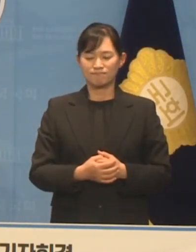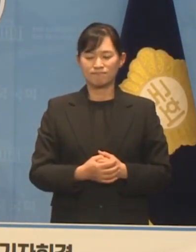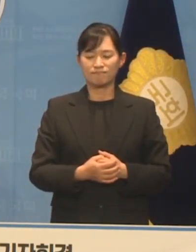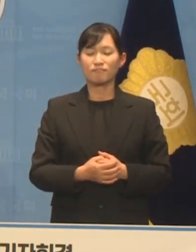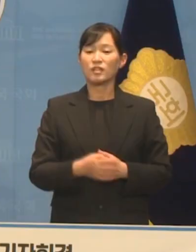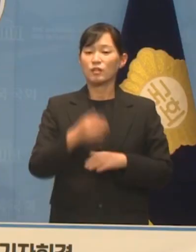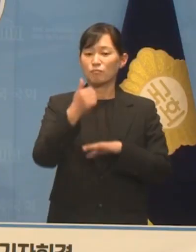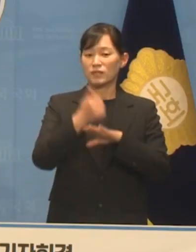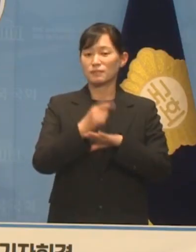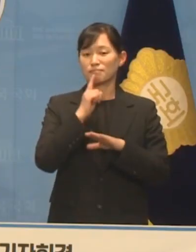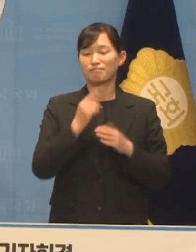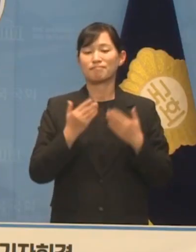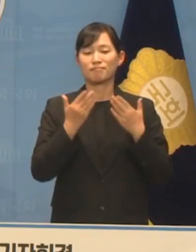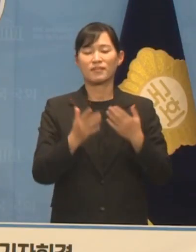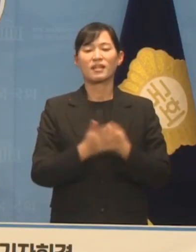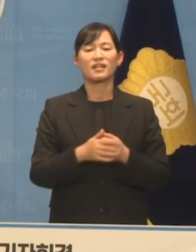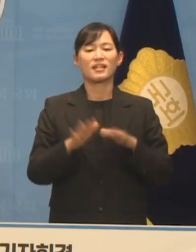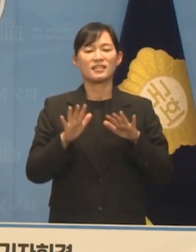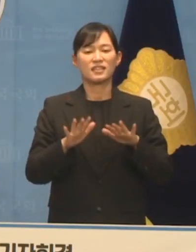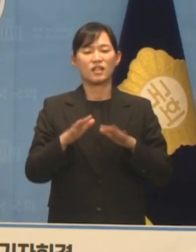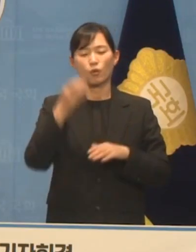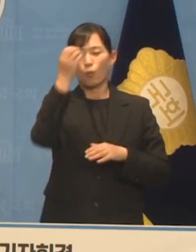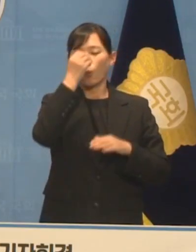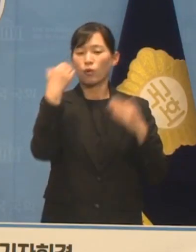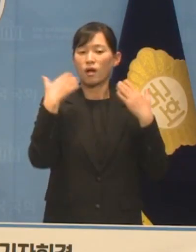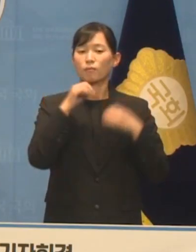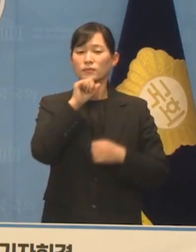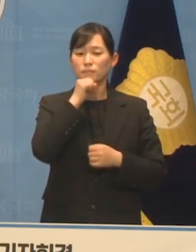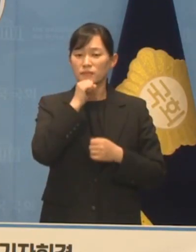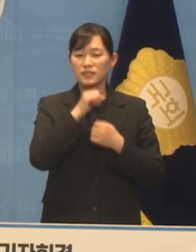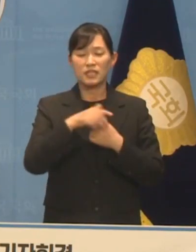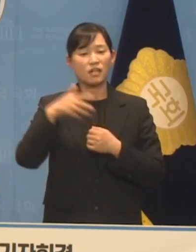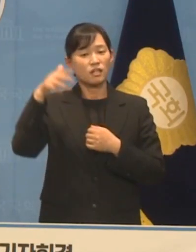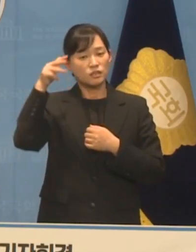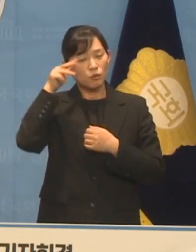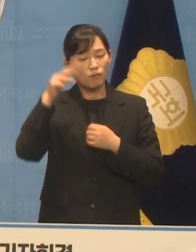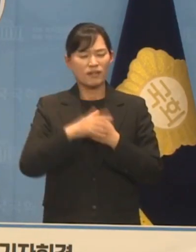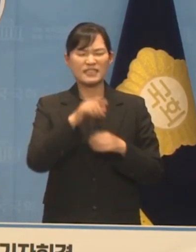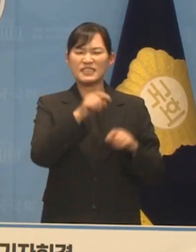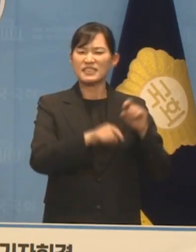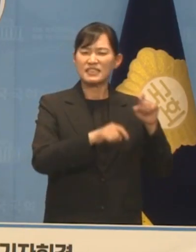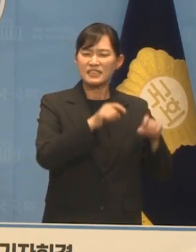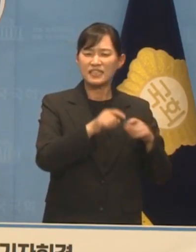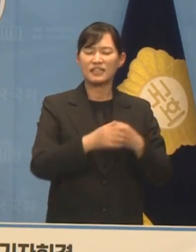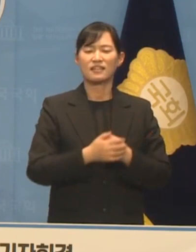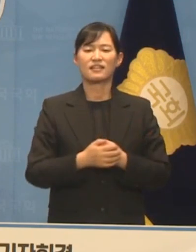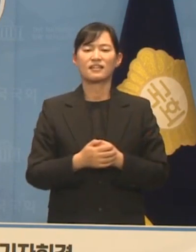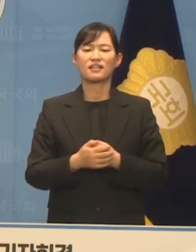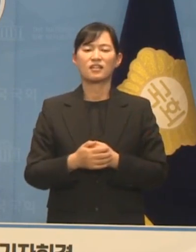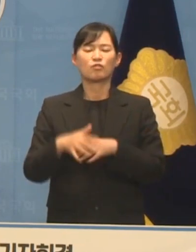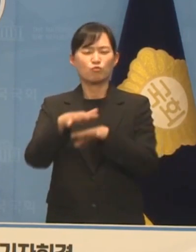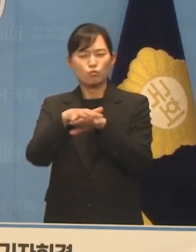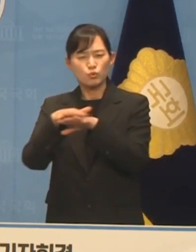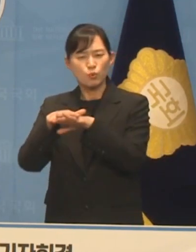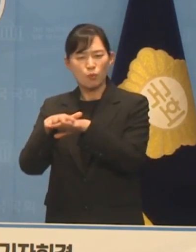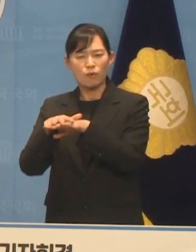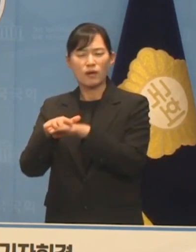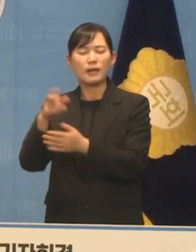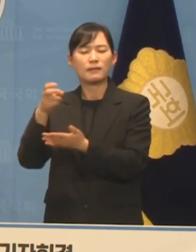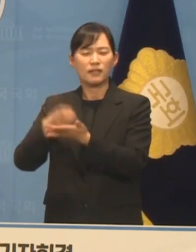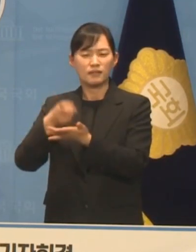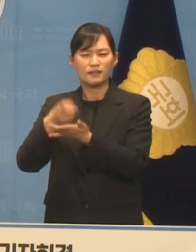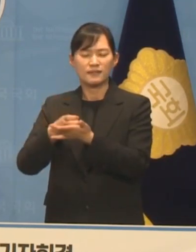네, 마지막 말씀드리겠습니다. 이제 고교 학점제는 철학과 실행, 선언과 구조, 그리고 제도와